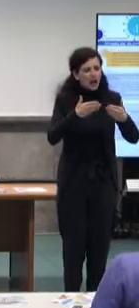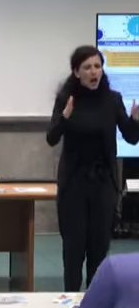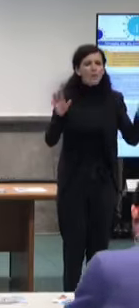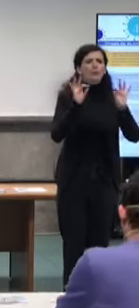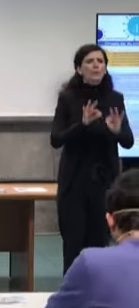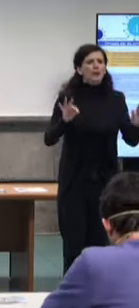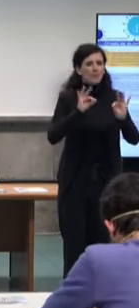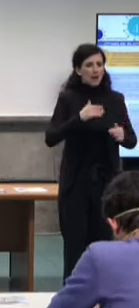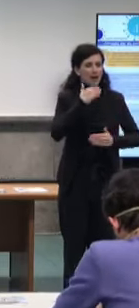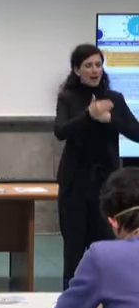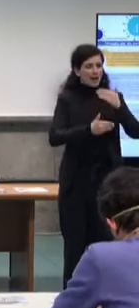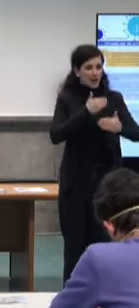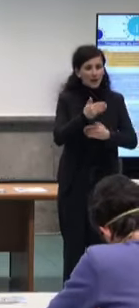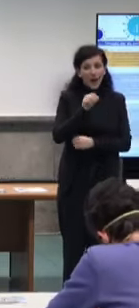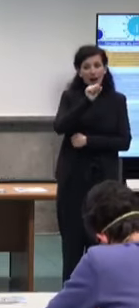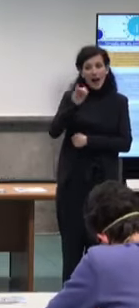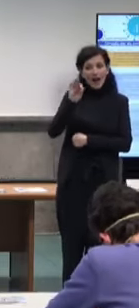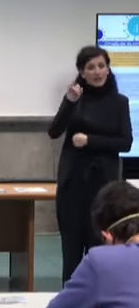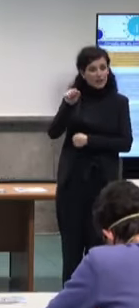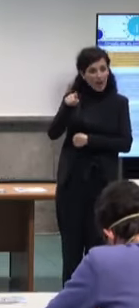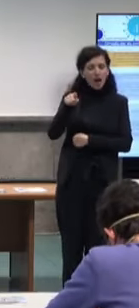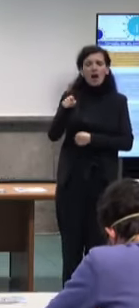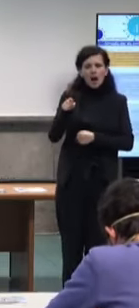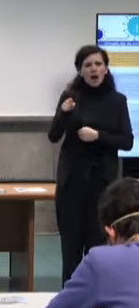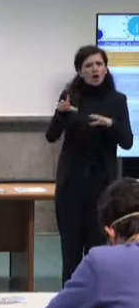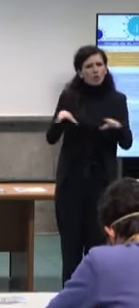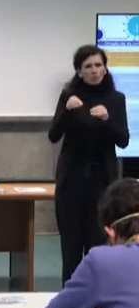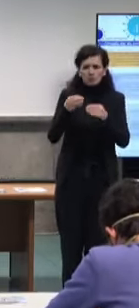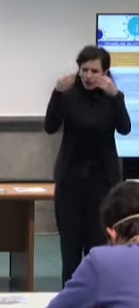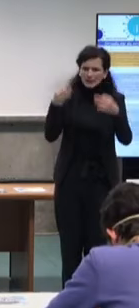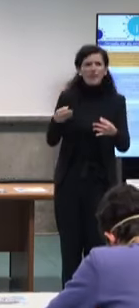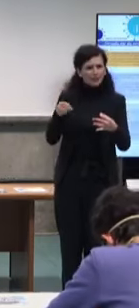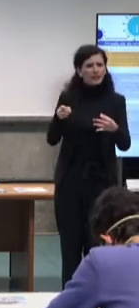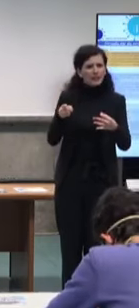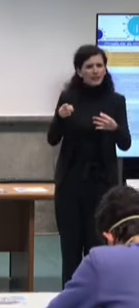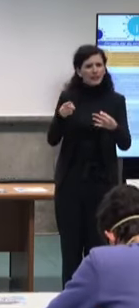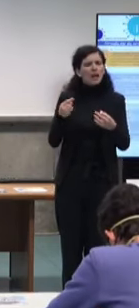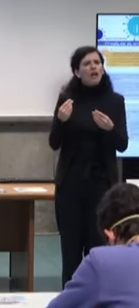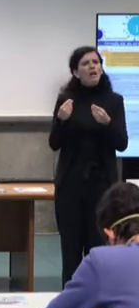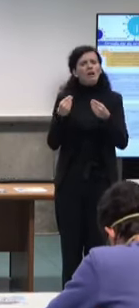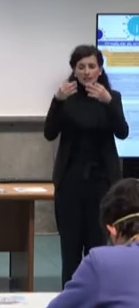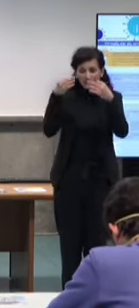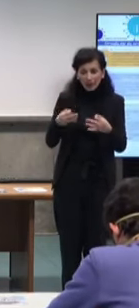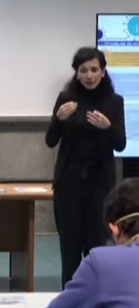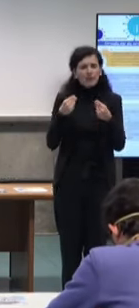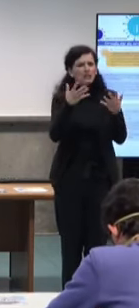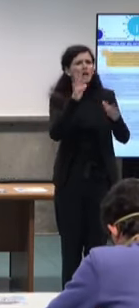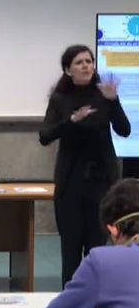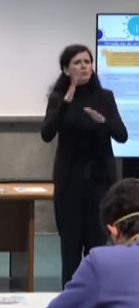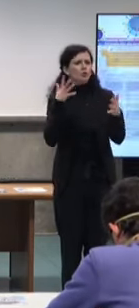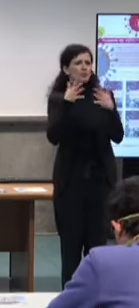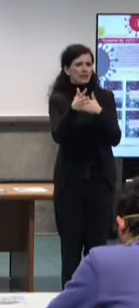fra aifa li sta coordinando rendendole anche trasparenti per cui voi li trovate un po la politica di questo paese che cade